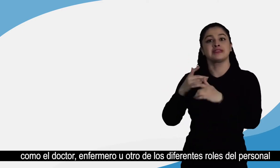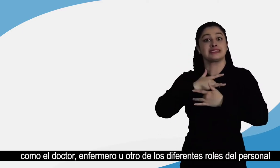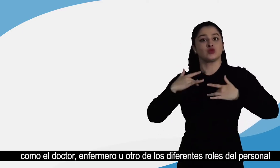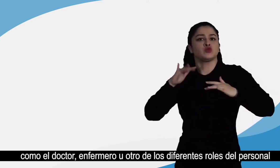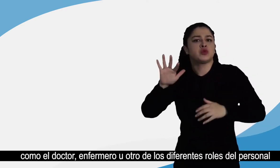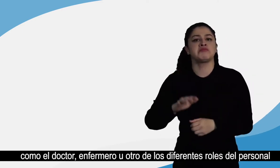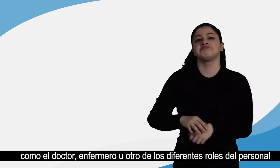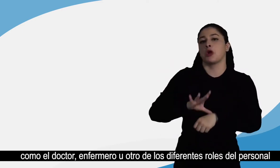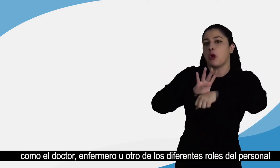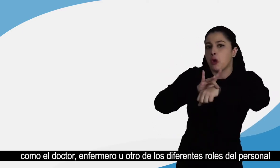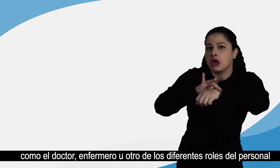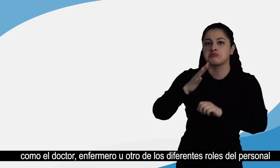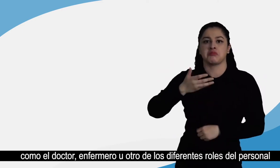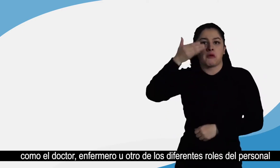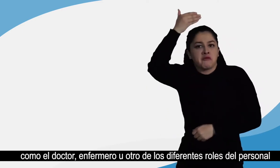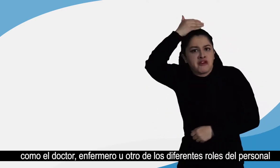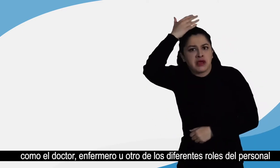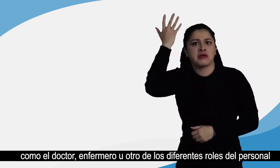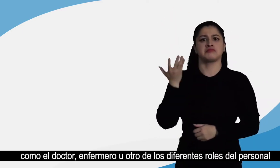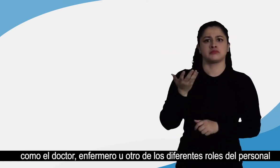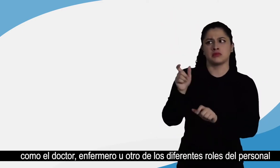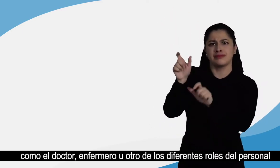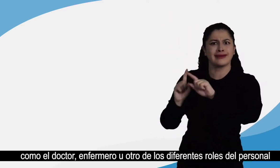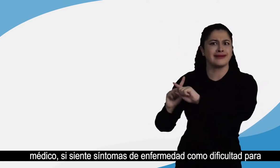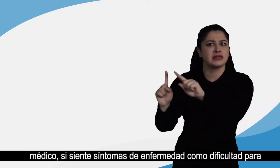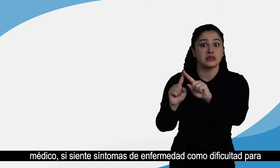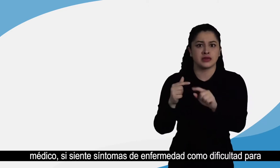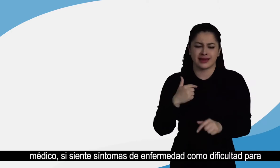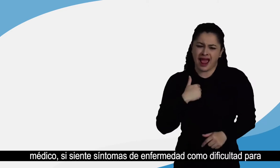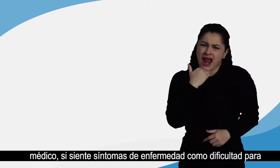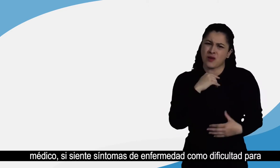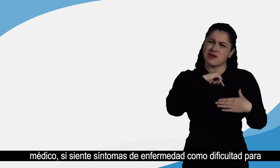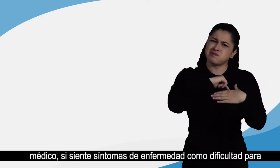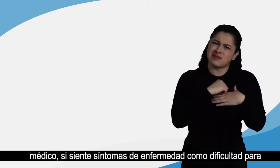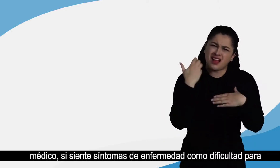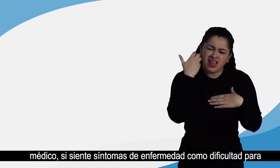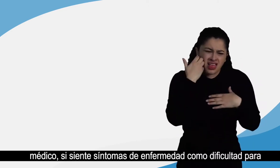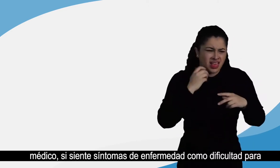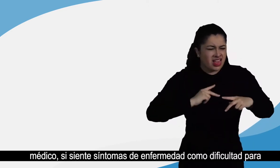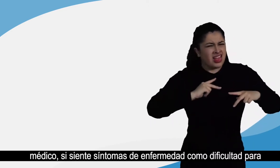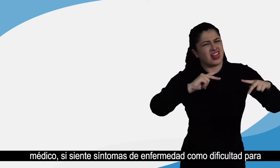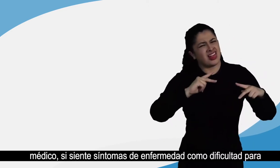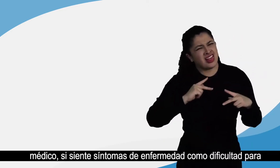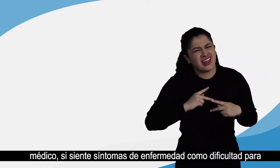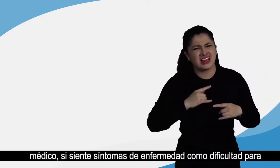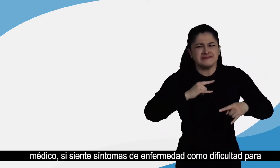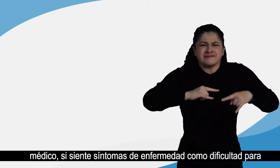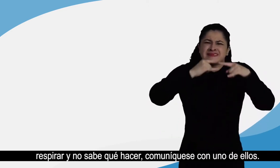u otro de los diferentes roles del personal médico Si siente síntomas de enfermedad como dificultad para